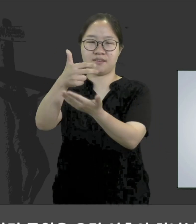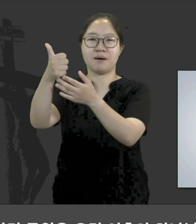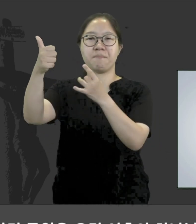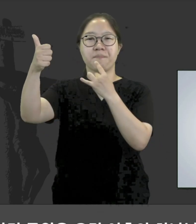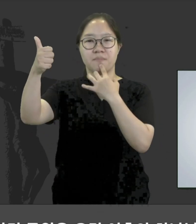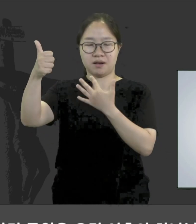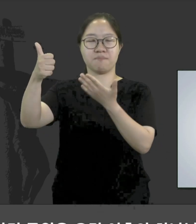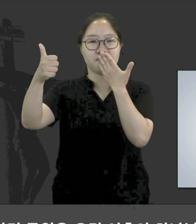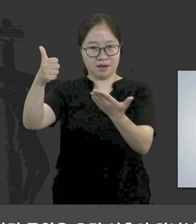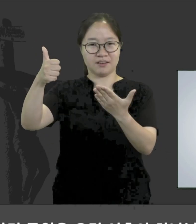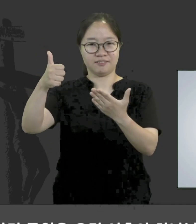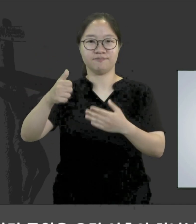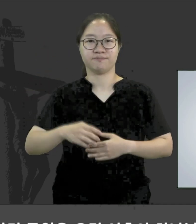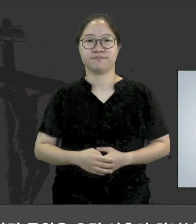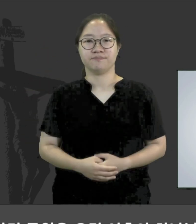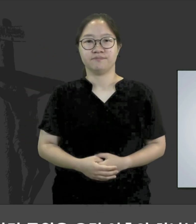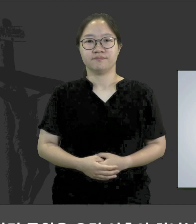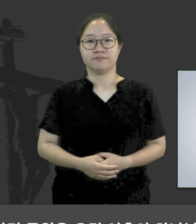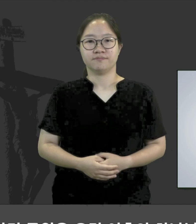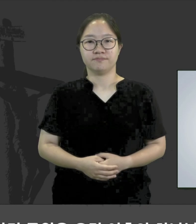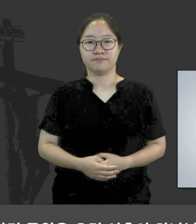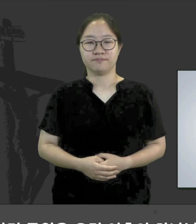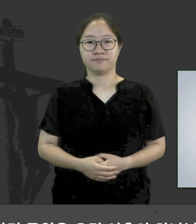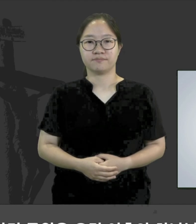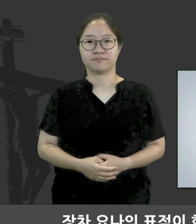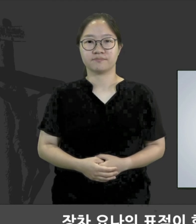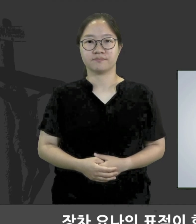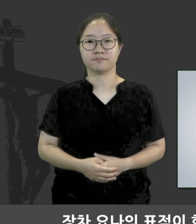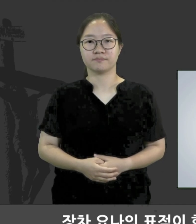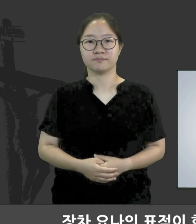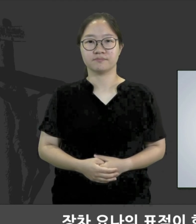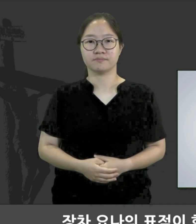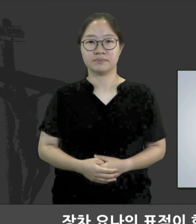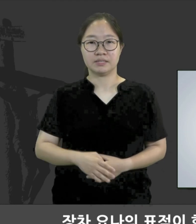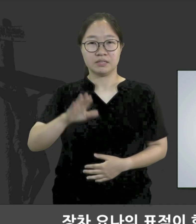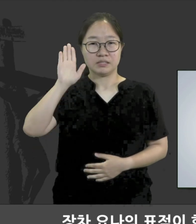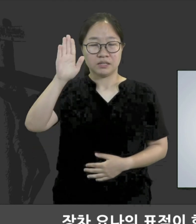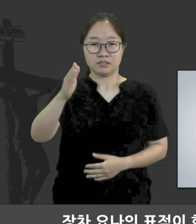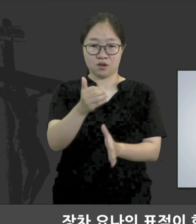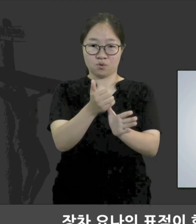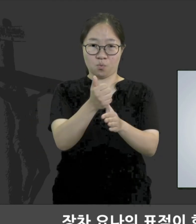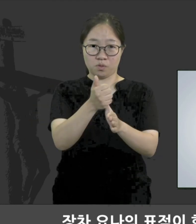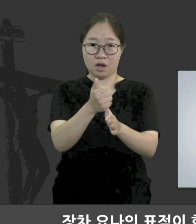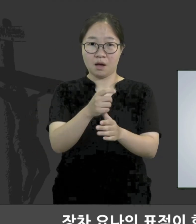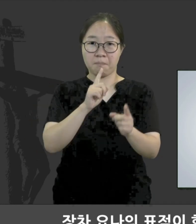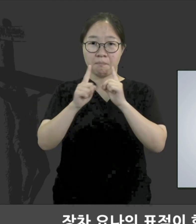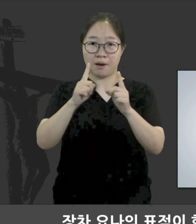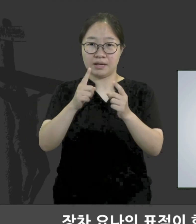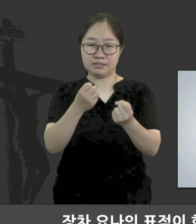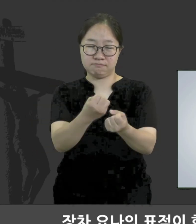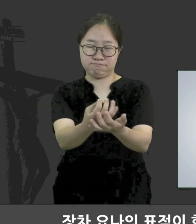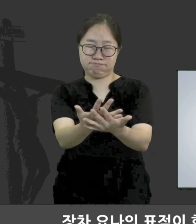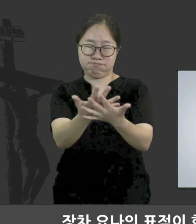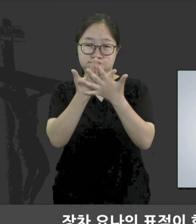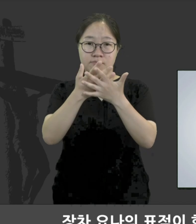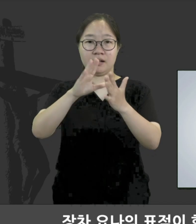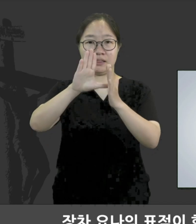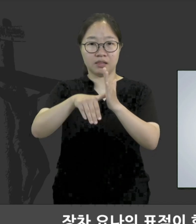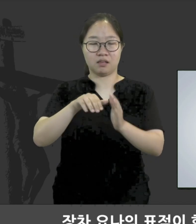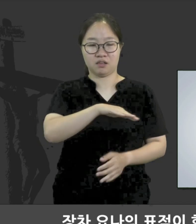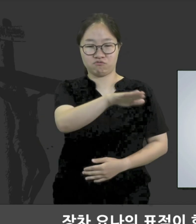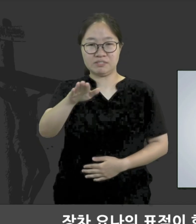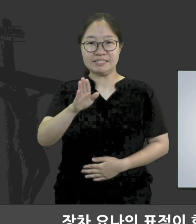구원은 오직 여호와 하나님께 속한 것이기 때문입니다. 장차 요나의 표적이 현실이 될 때